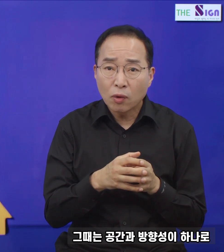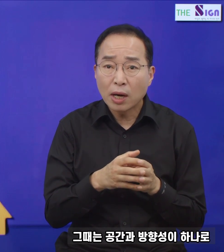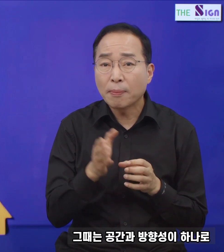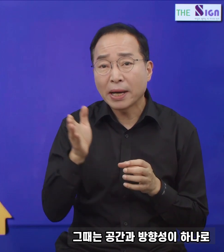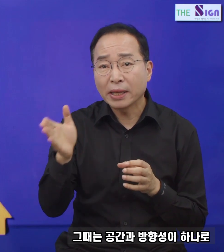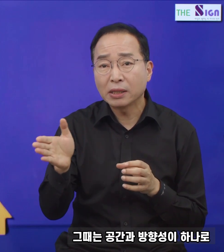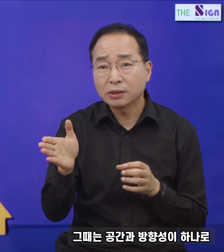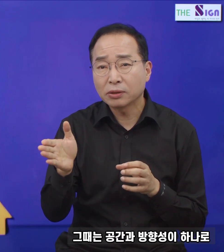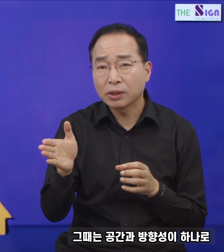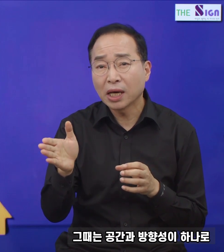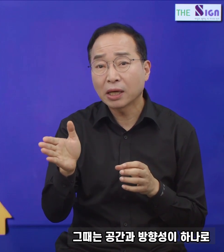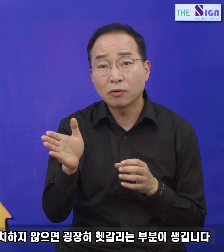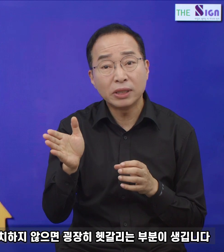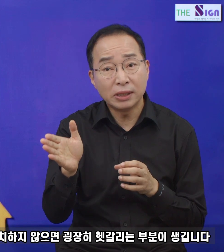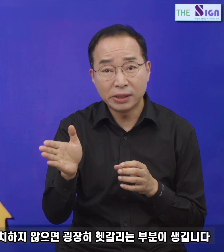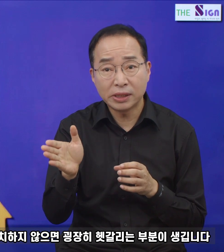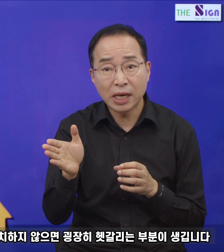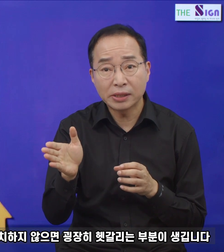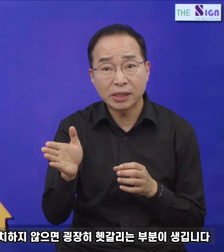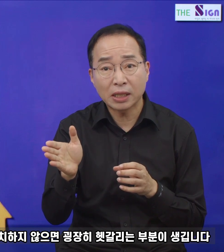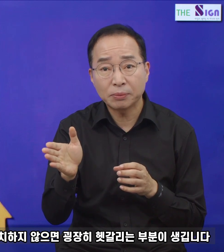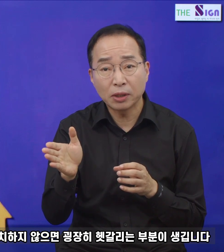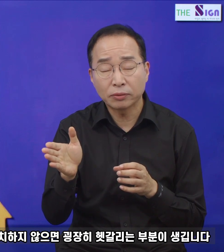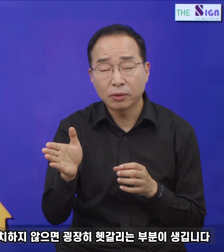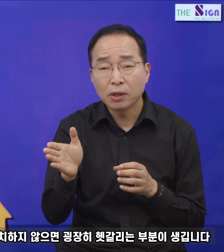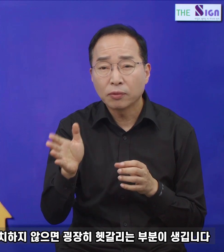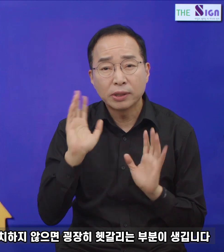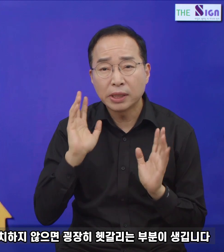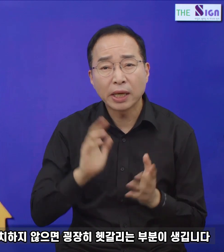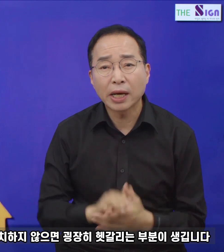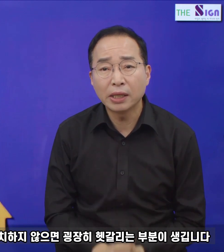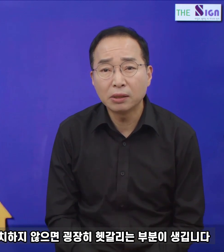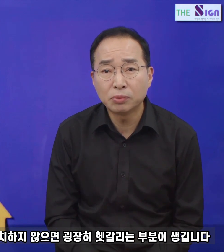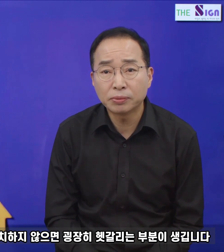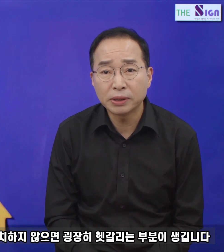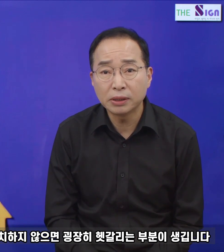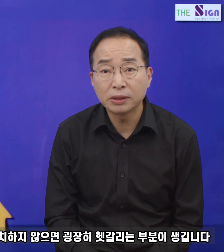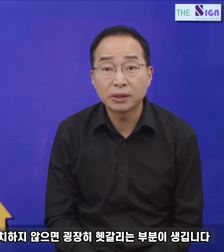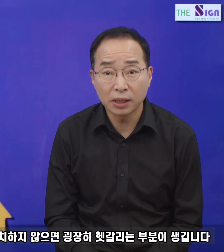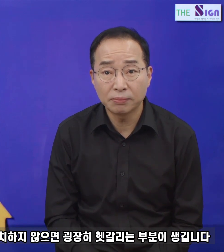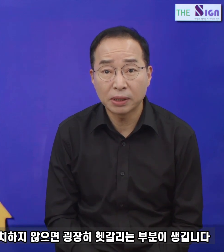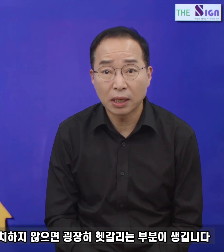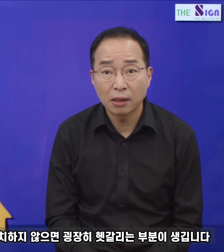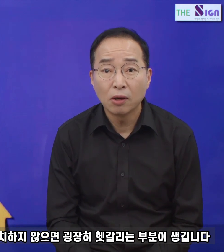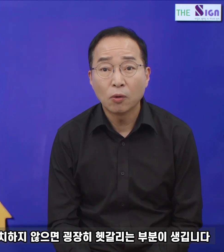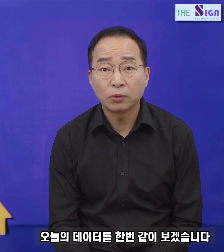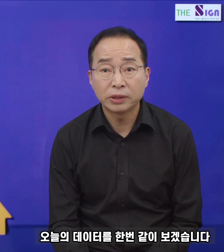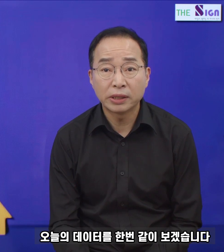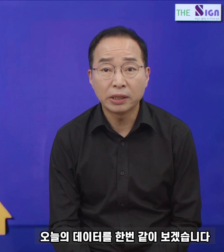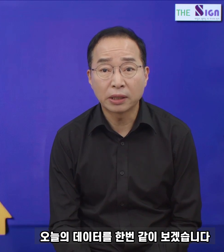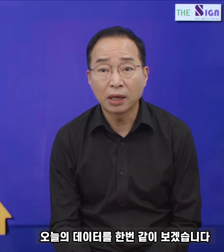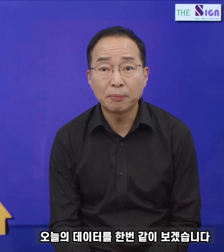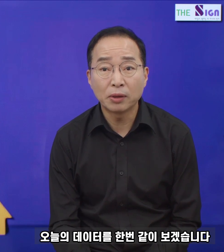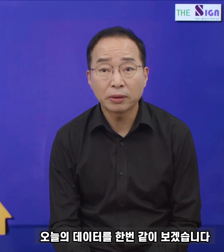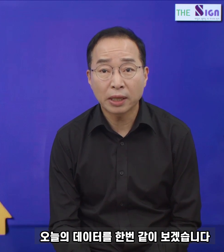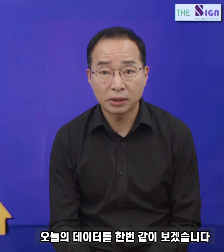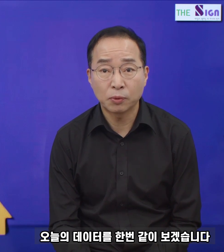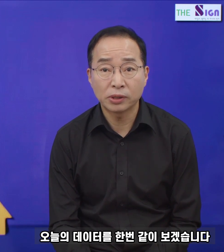공간과 방향성이 하나로 일치하지 않으면 굉장히 헷갈리는 부분이 생깁니다. 오늘의 데이터를 한번 같이